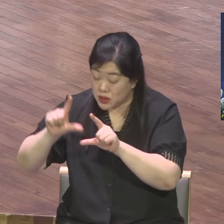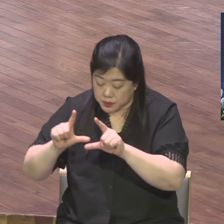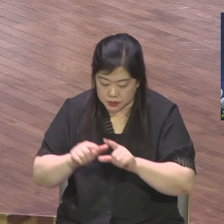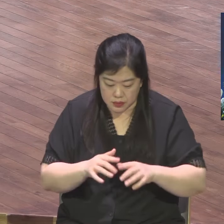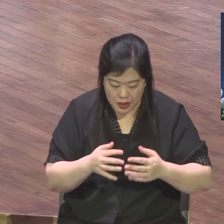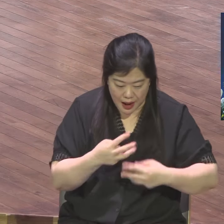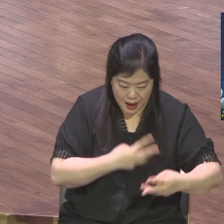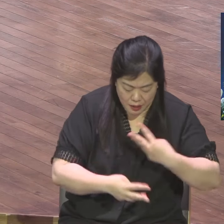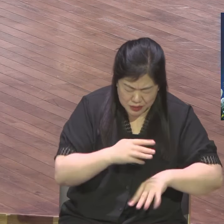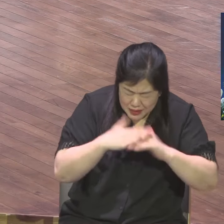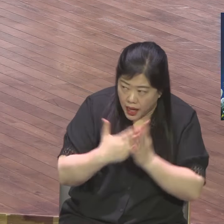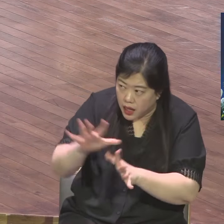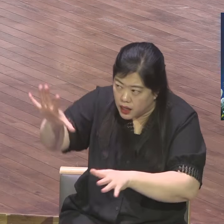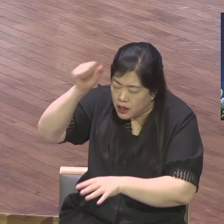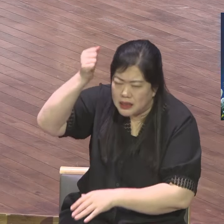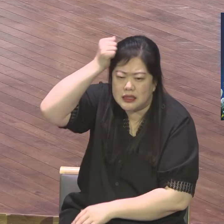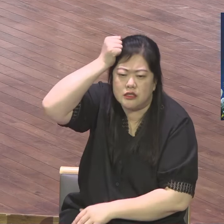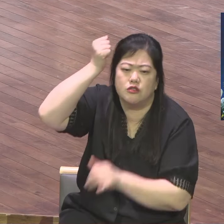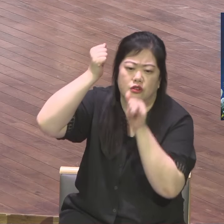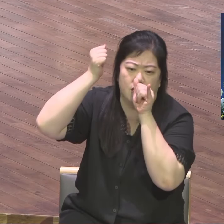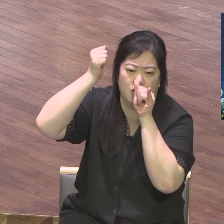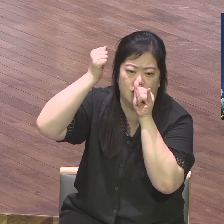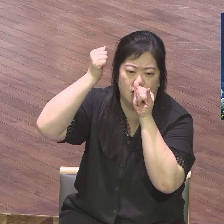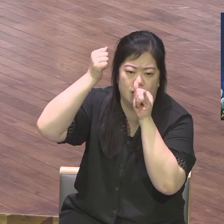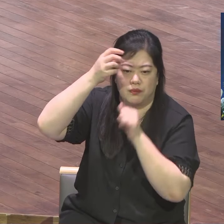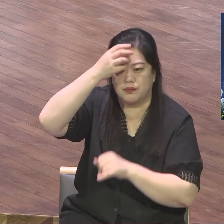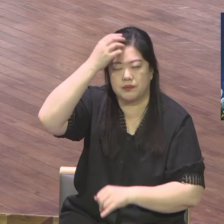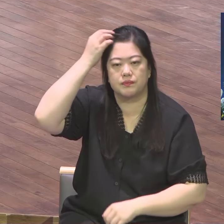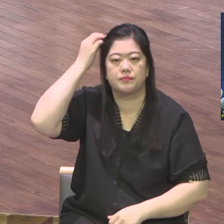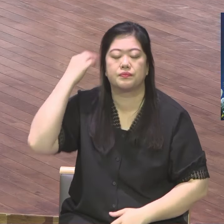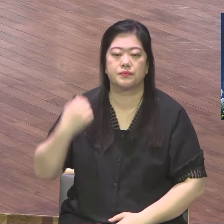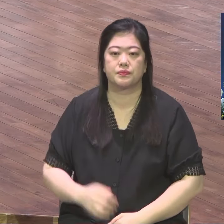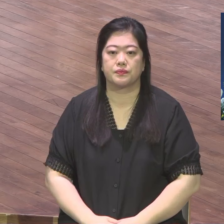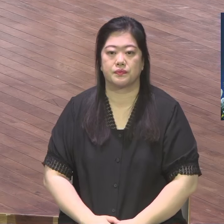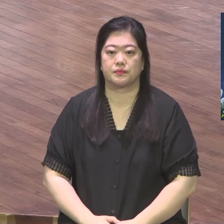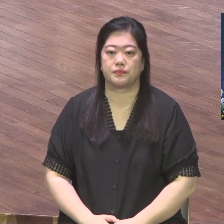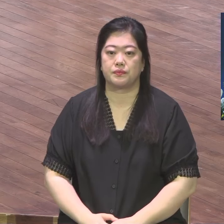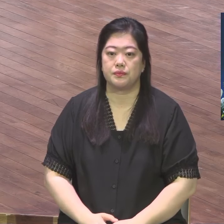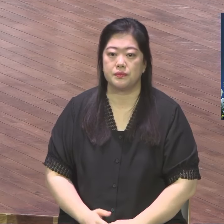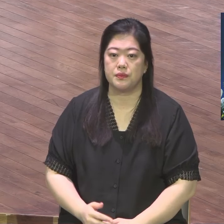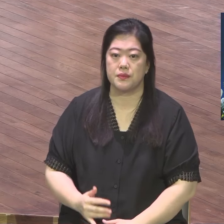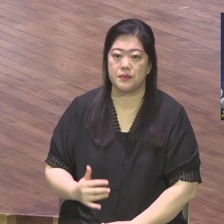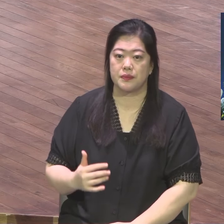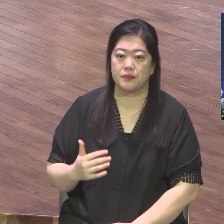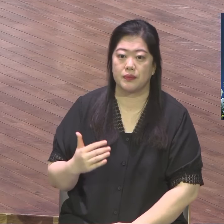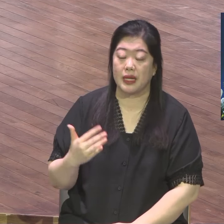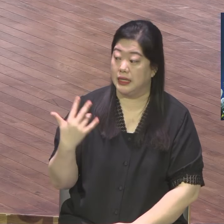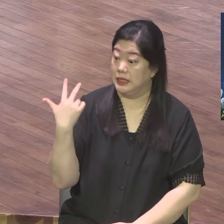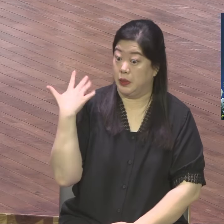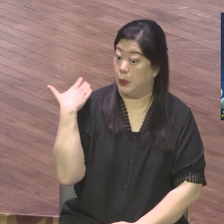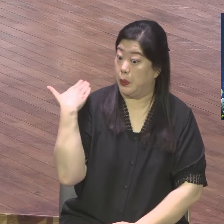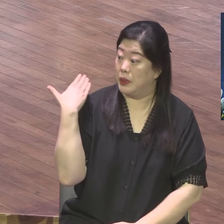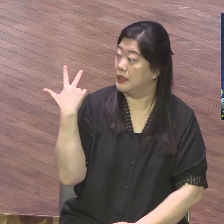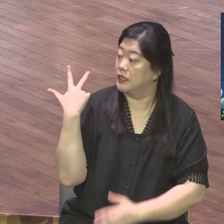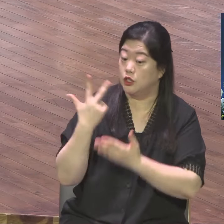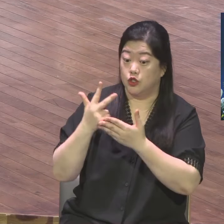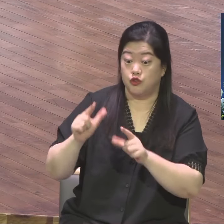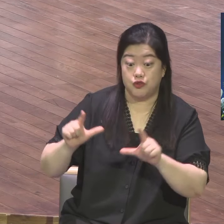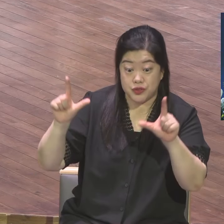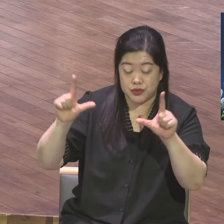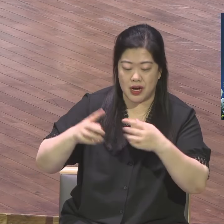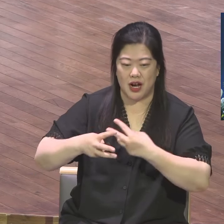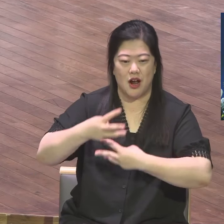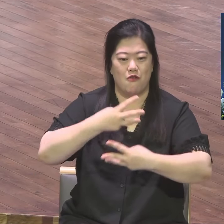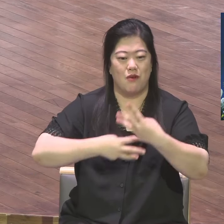서밋으로라는 제목으로 렘넌트 주일 설교를 했습니다. 언약 교육의 중요성, 자식들에게